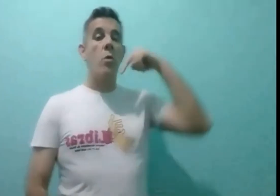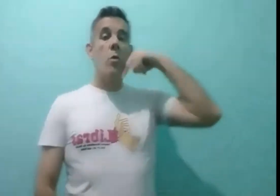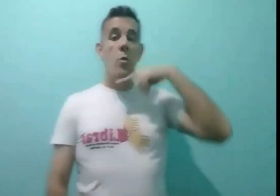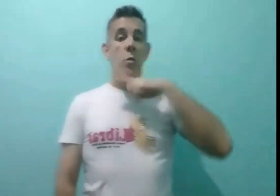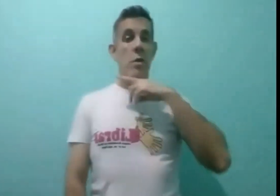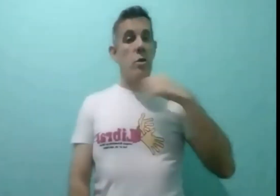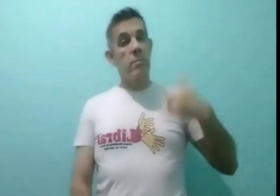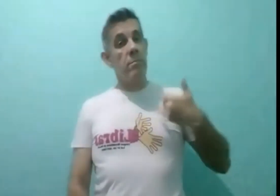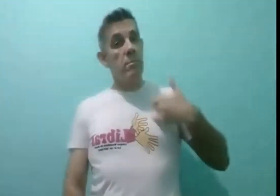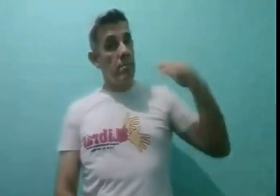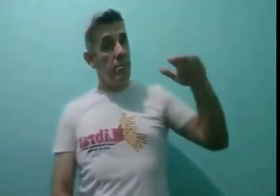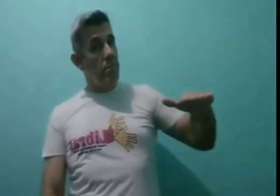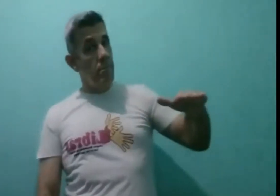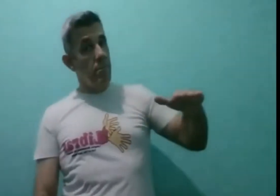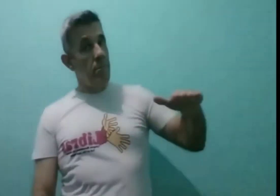Então, Charles ensinou